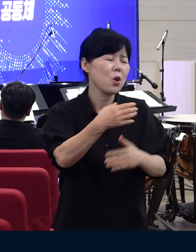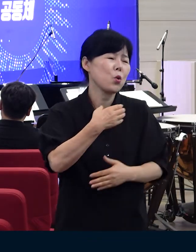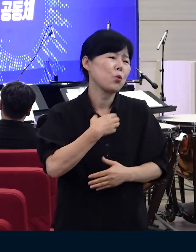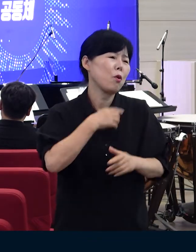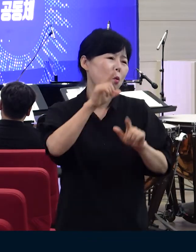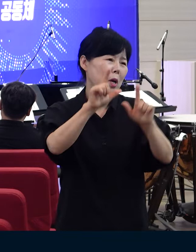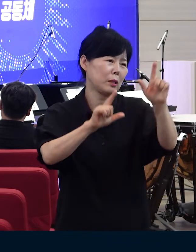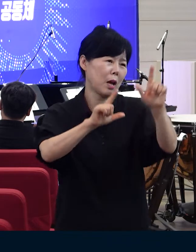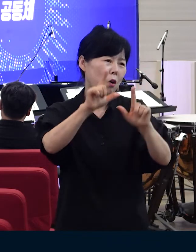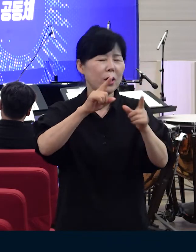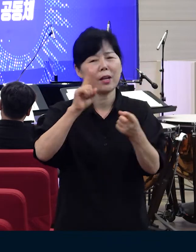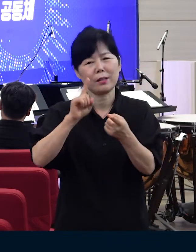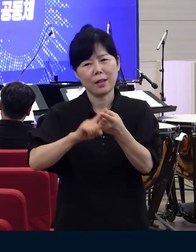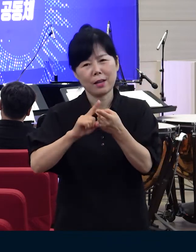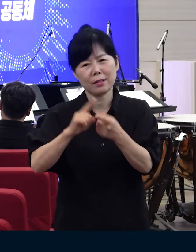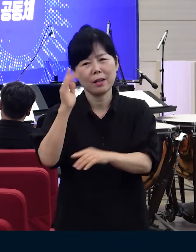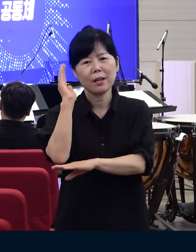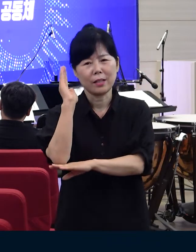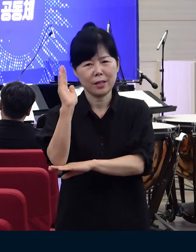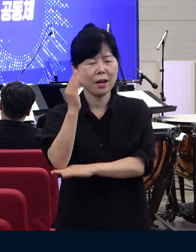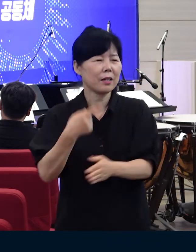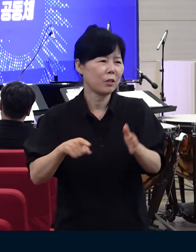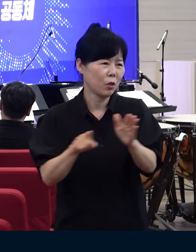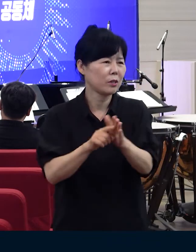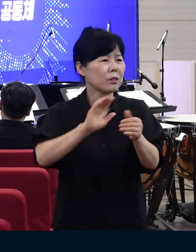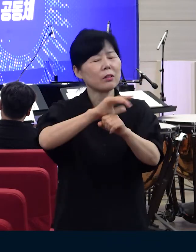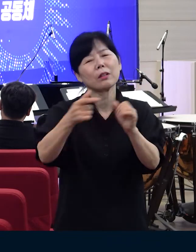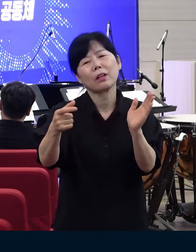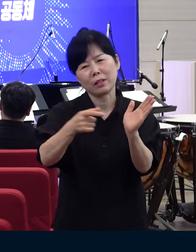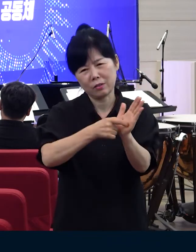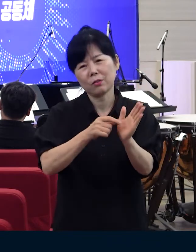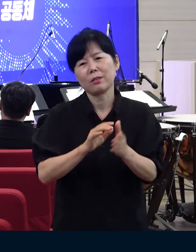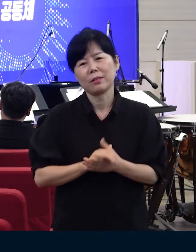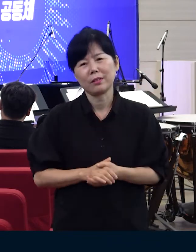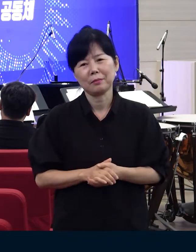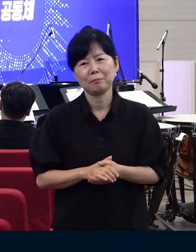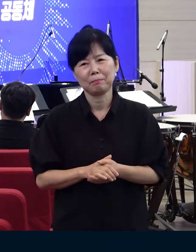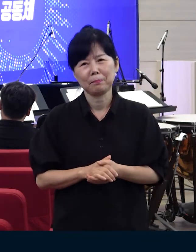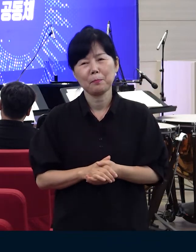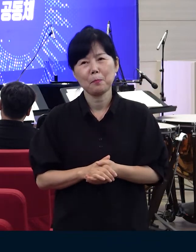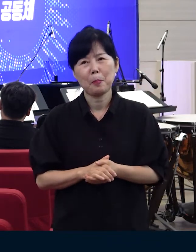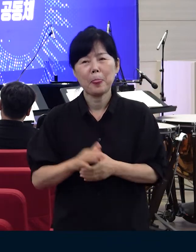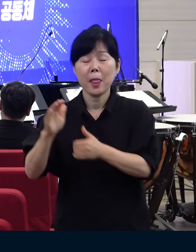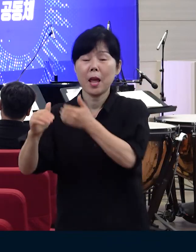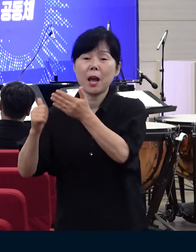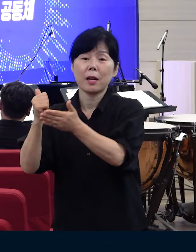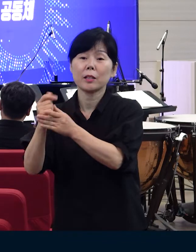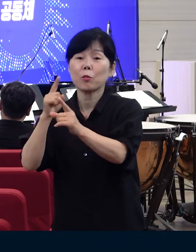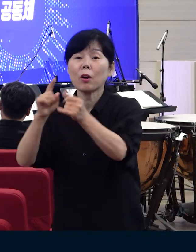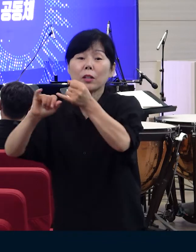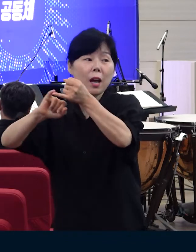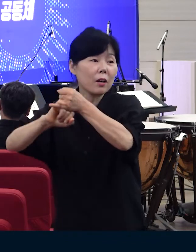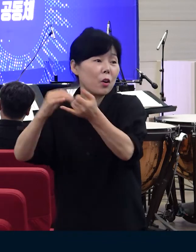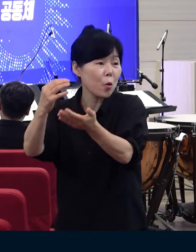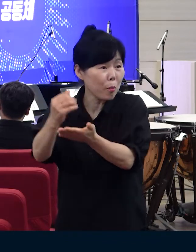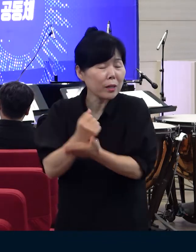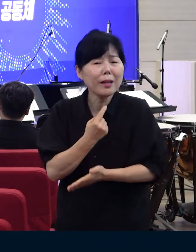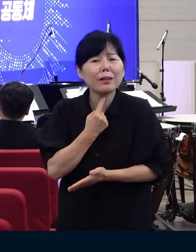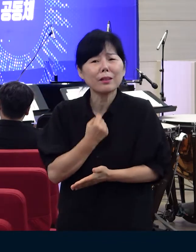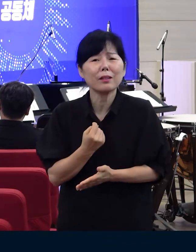처지. 이것이 바로 성경이 말하고 있는 이야기예요. 이것이 바로 하나님의 언약을 받은 사람 아브라함의